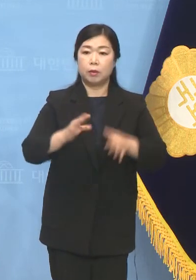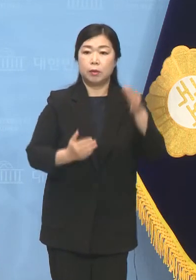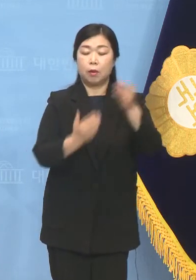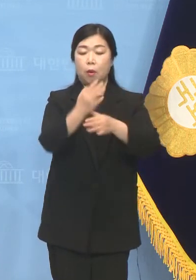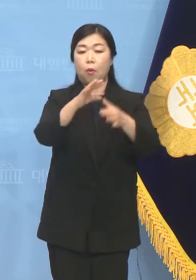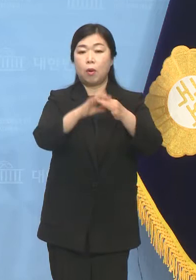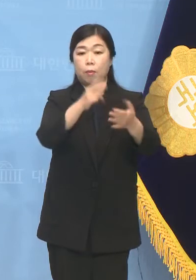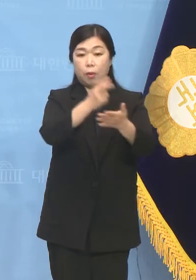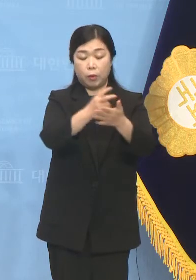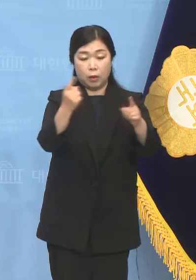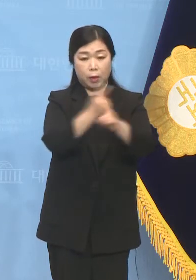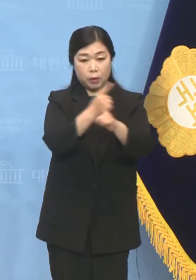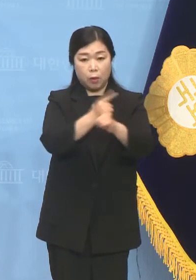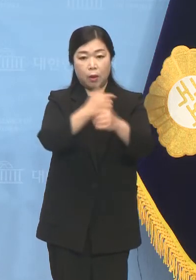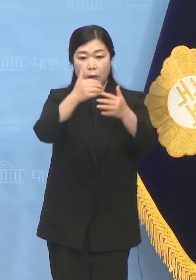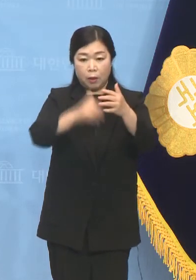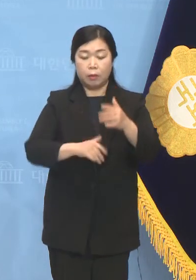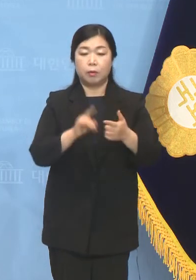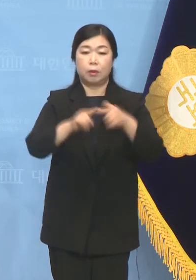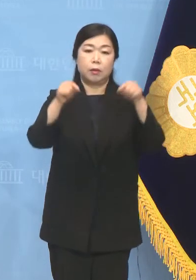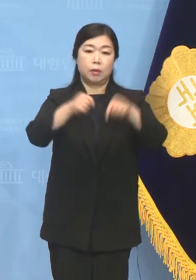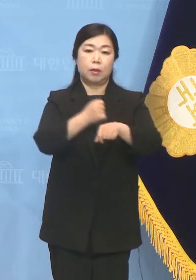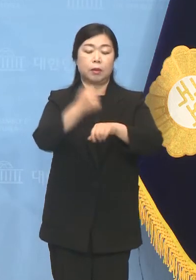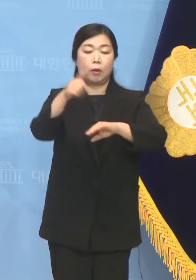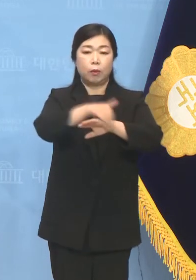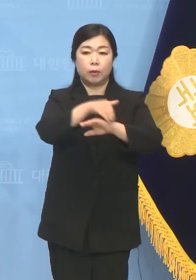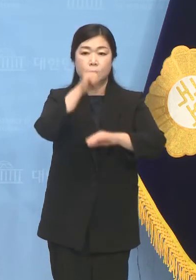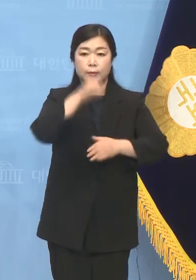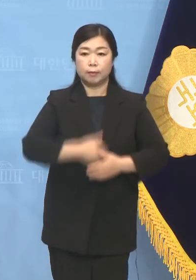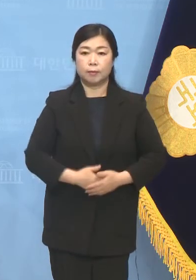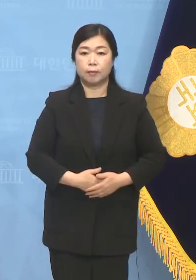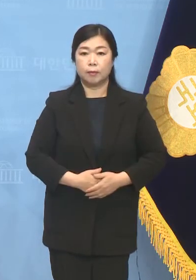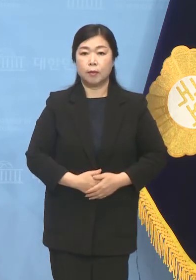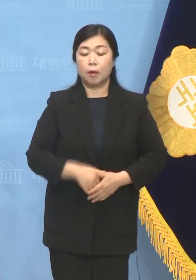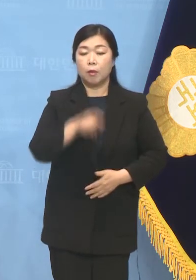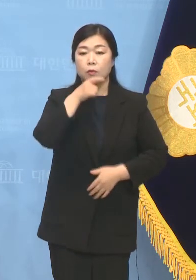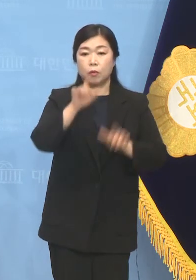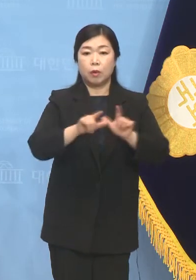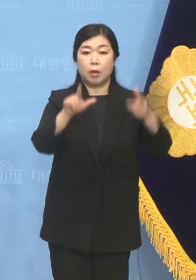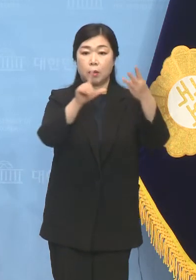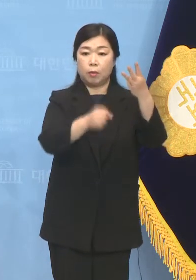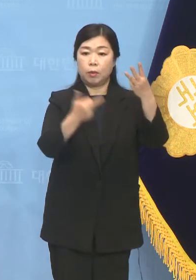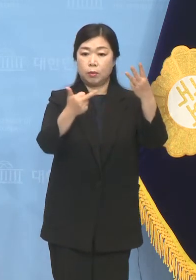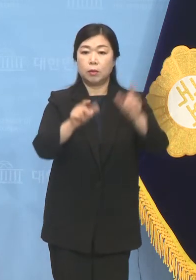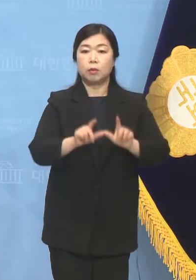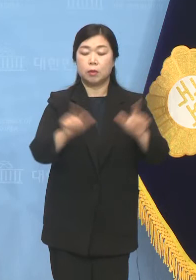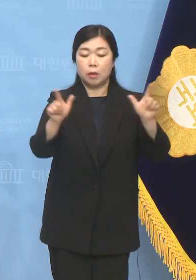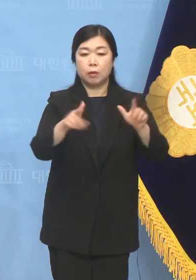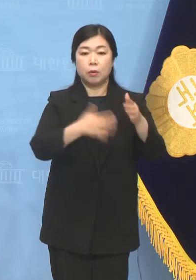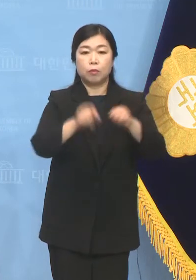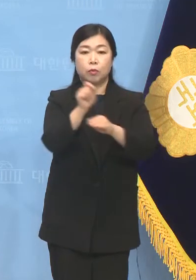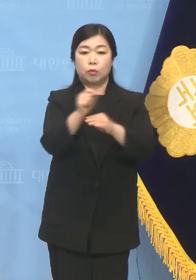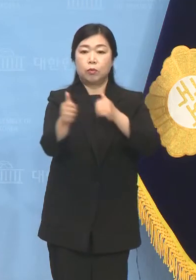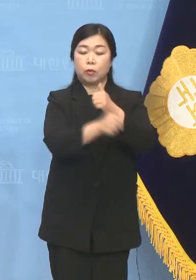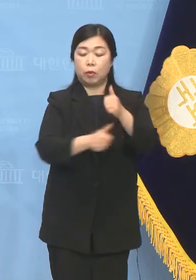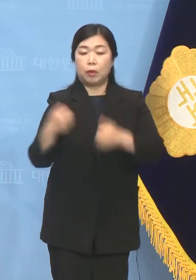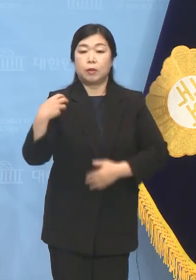관련 법률안 개정안 등을 심사할 예정입니다. 그리고 수요일 3월 17일에는